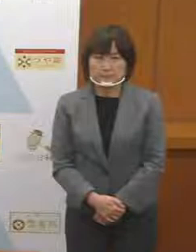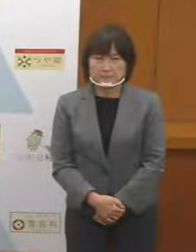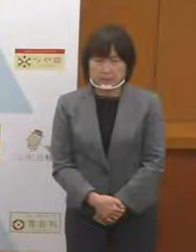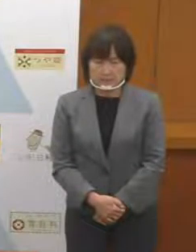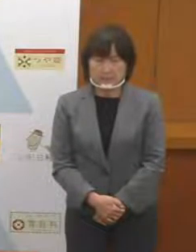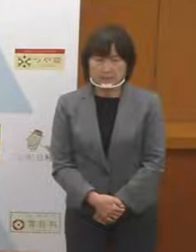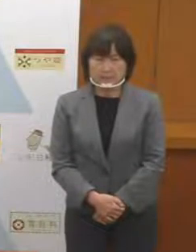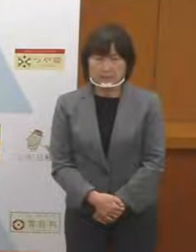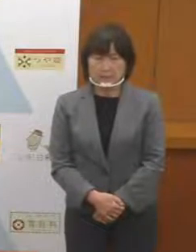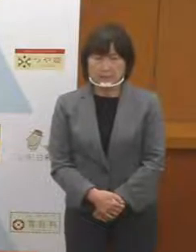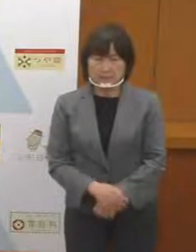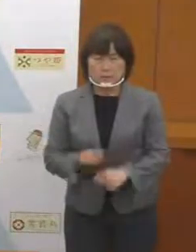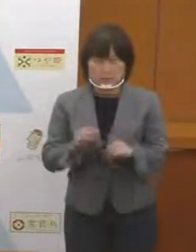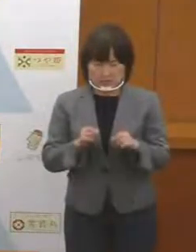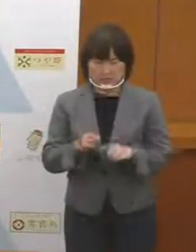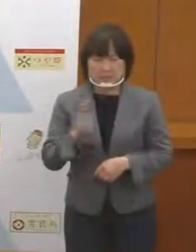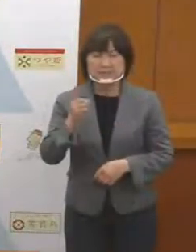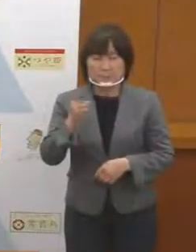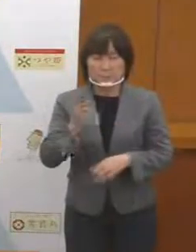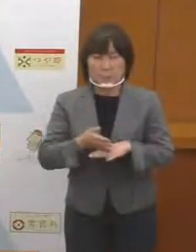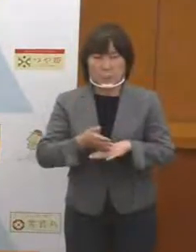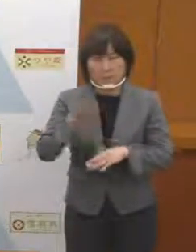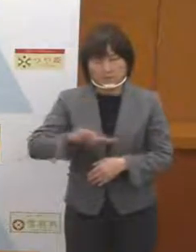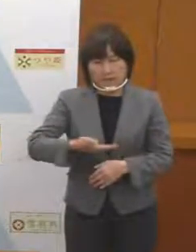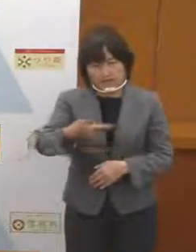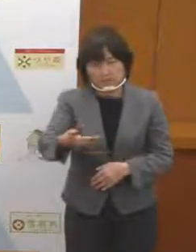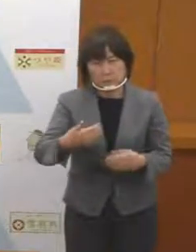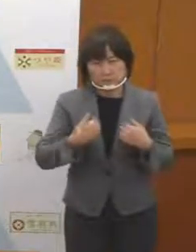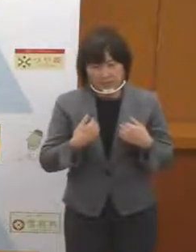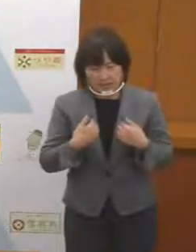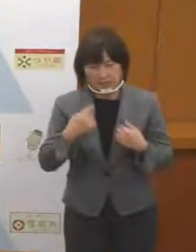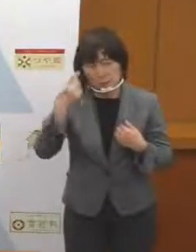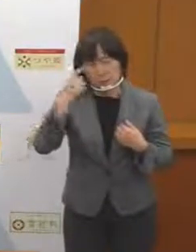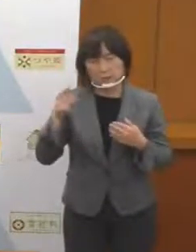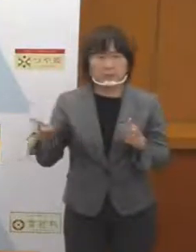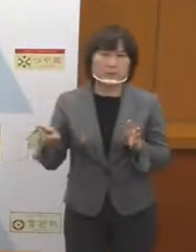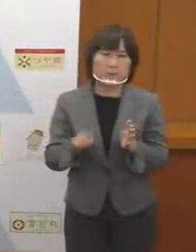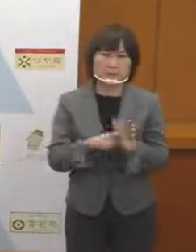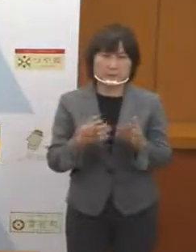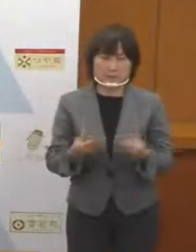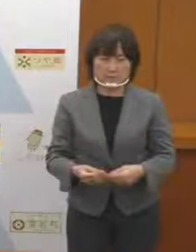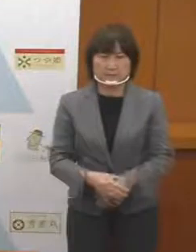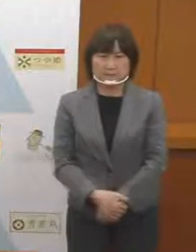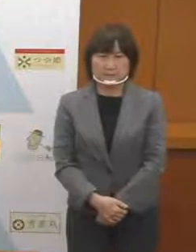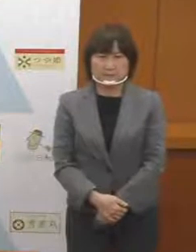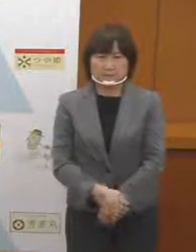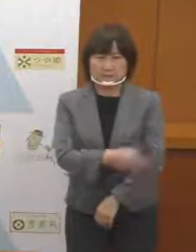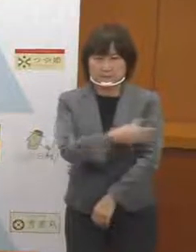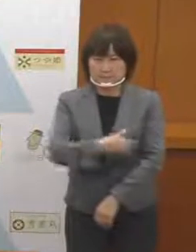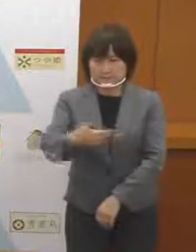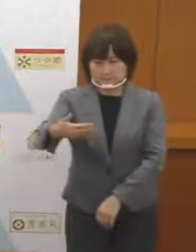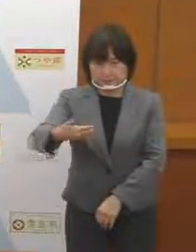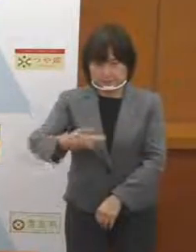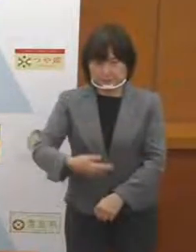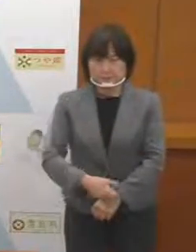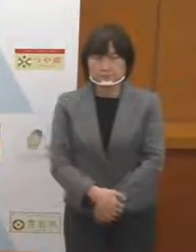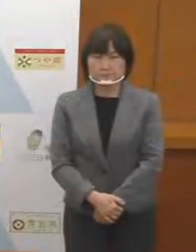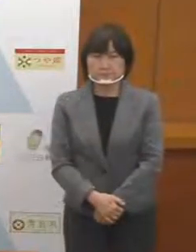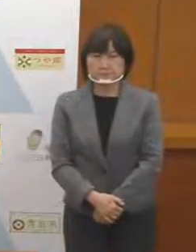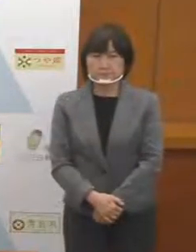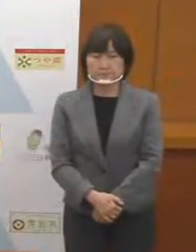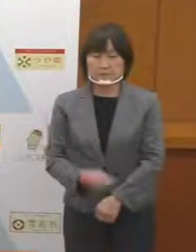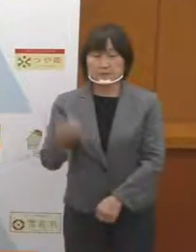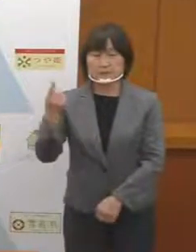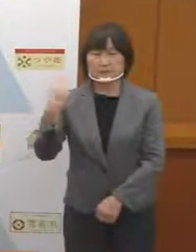1回は恩返しをしなければというような思いでまいりましたはいありがとうございますであの